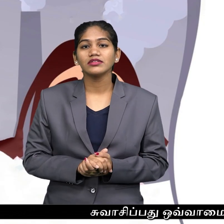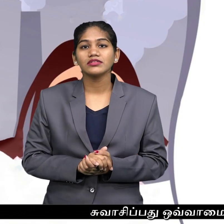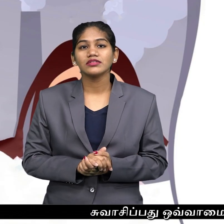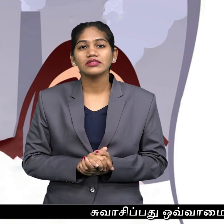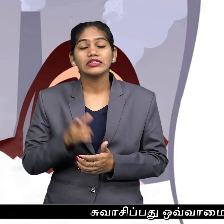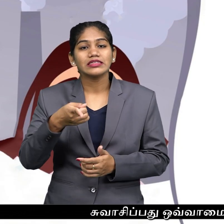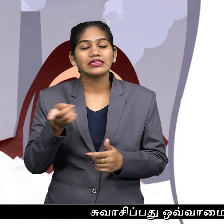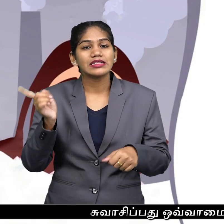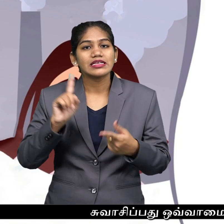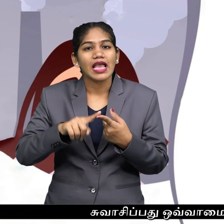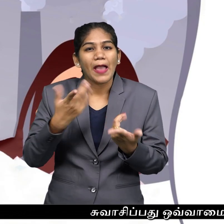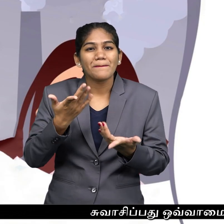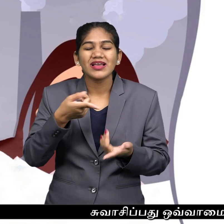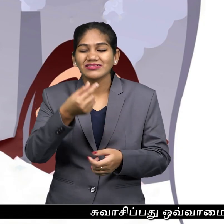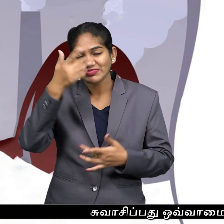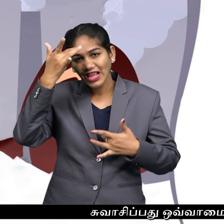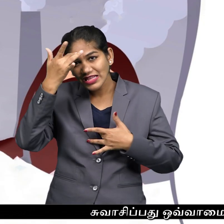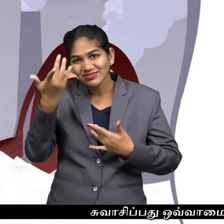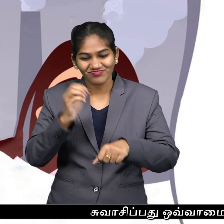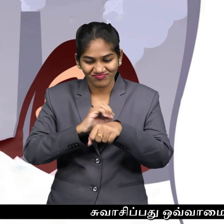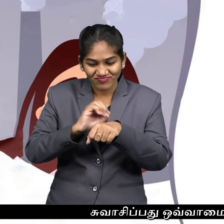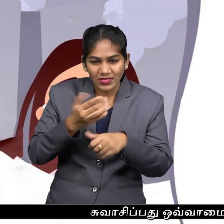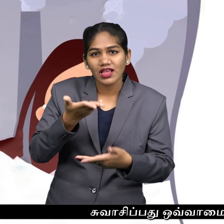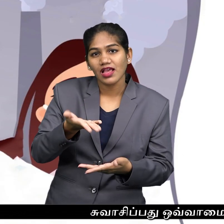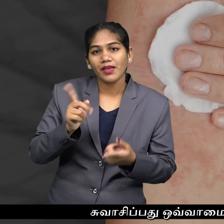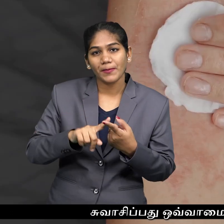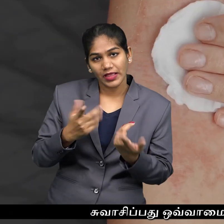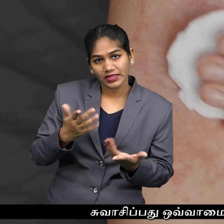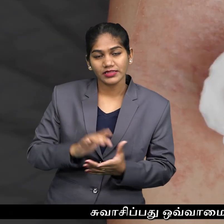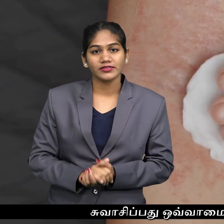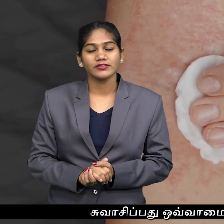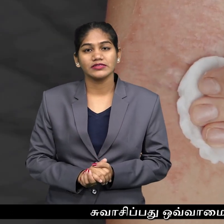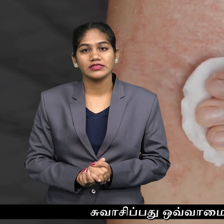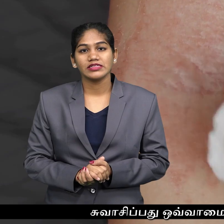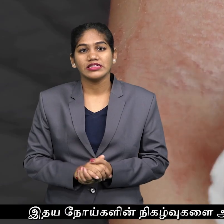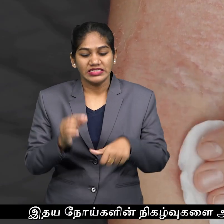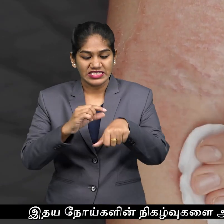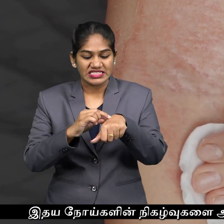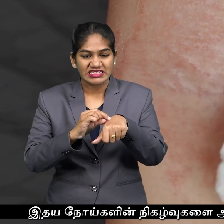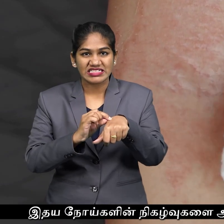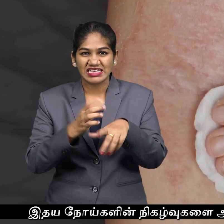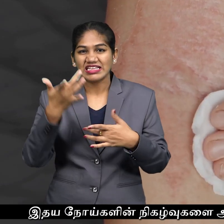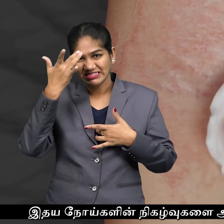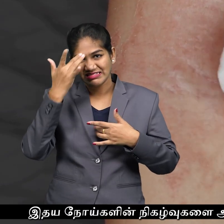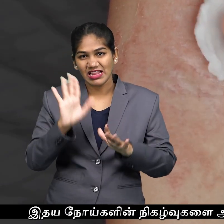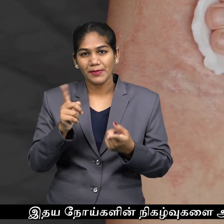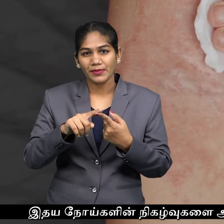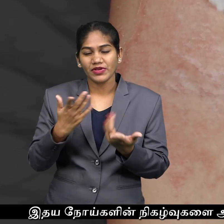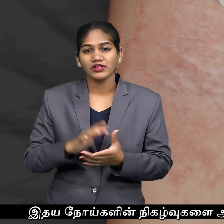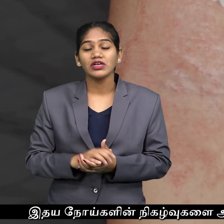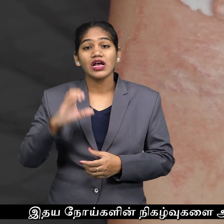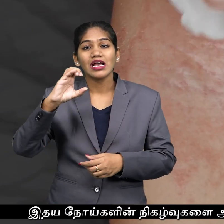ஒவ்வாமை, தோல் நோய்கள், புற்றுநோய் மற்றும் இதய நோய்களின்